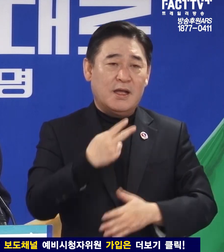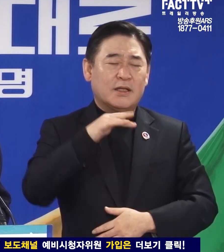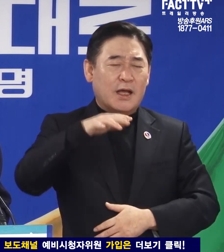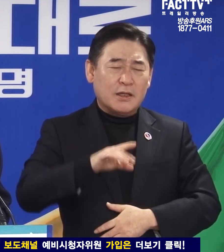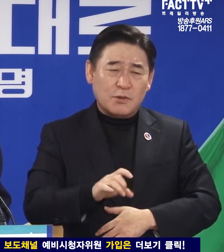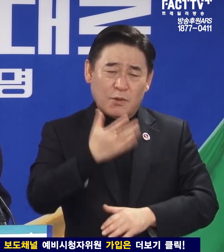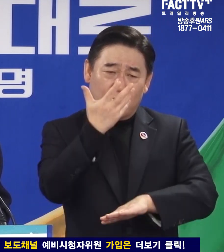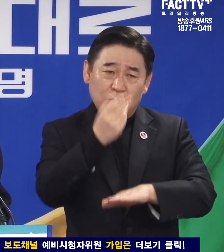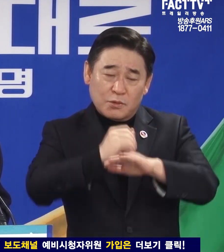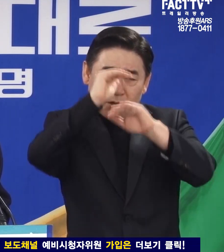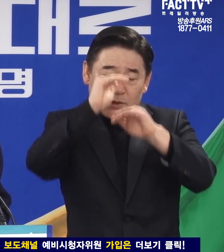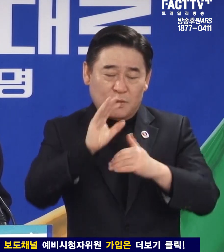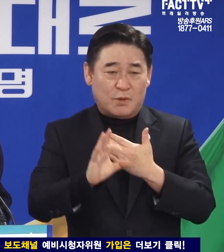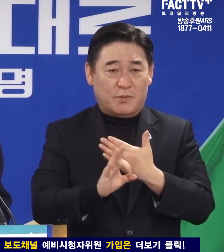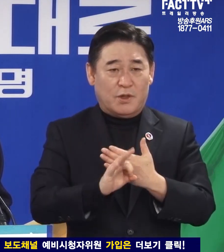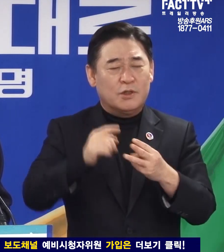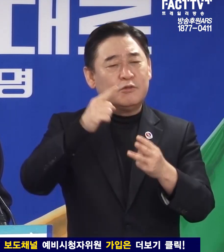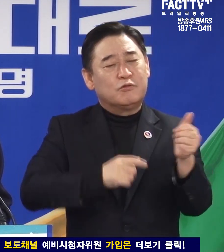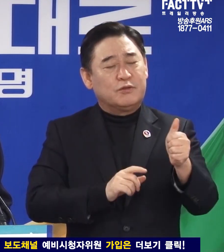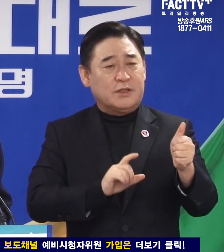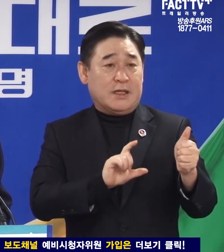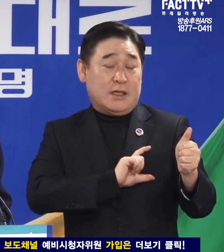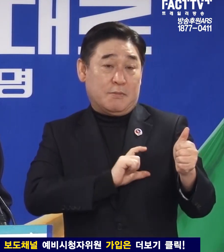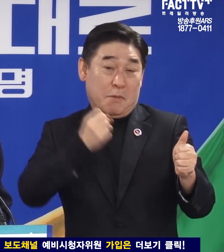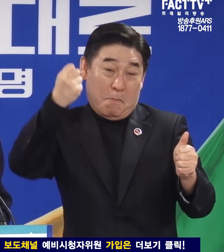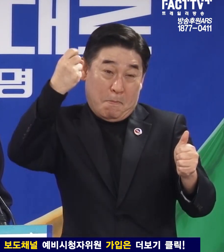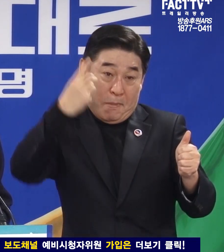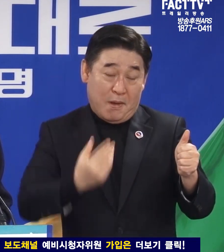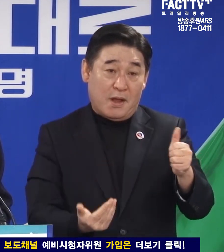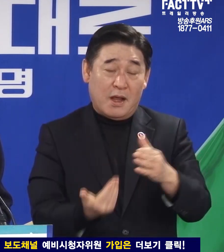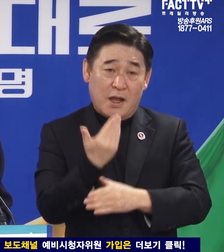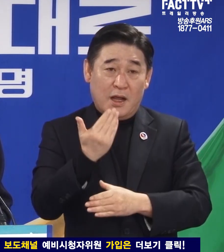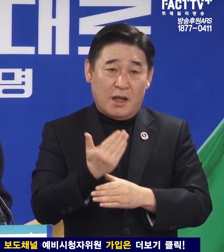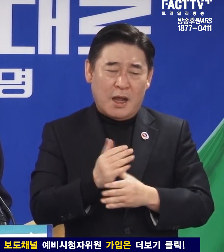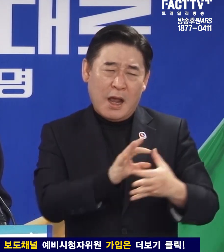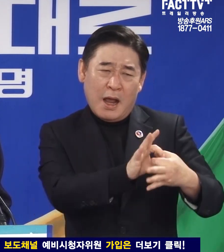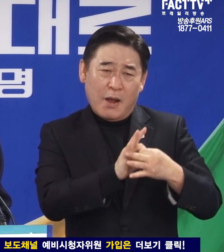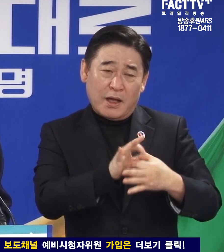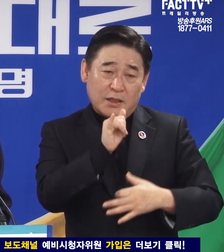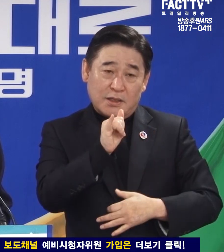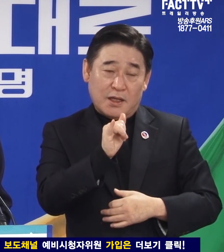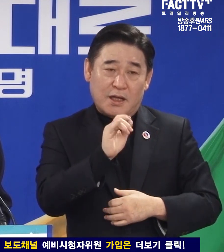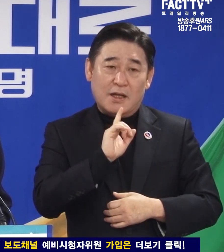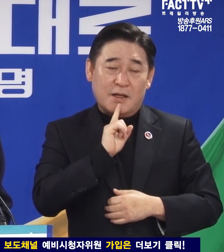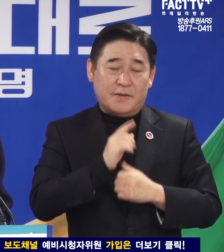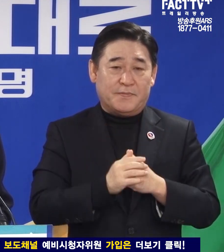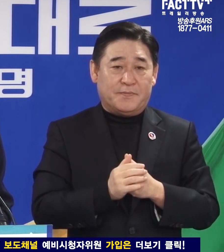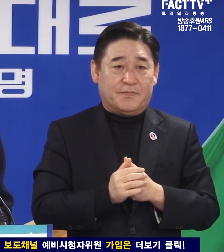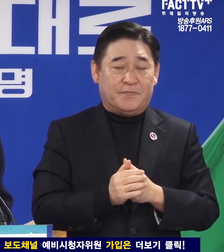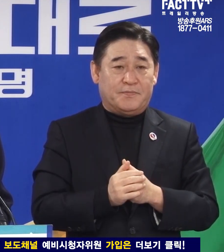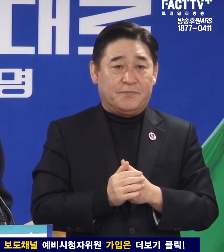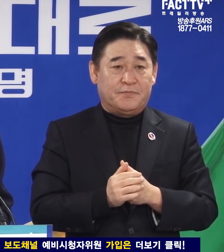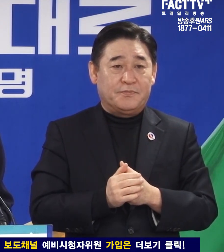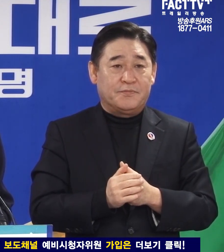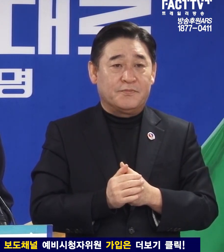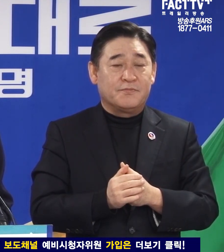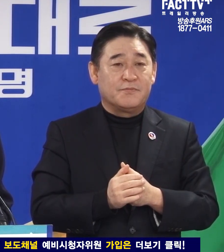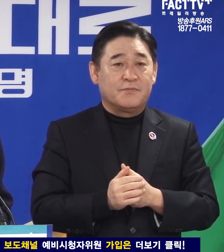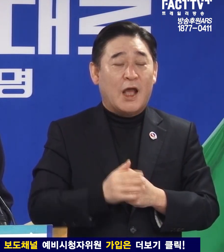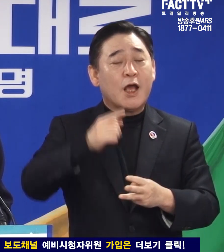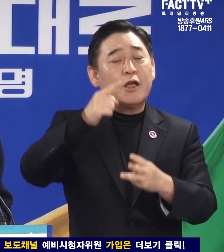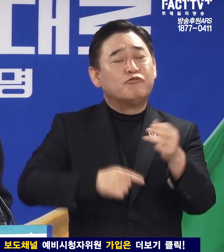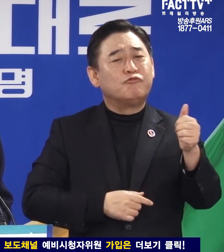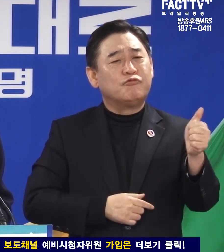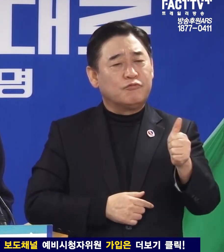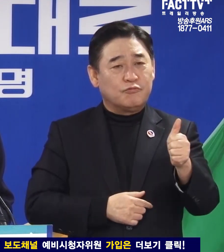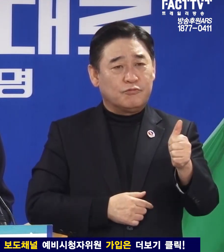대장동 녹취록에는 윤석열 후보의 이름이 누차 등장하며 깊은 연관성이 드러납니다. 무엇보다